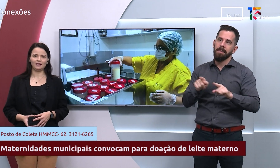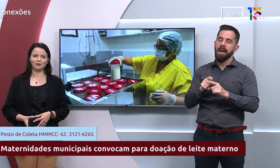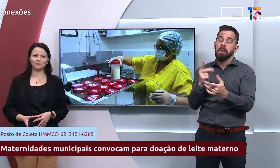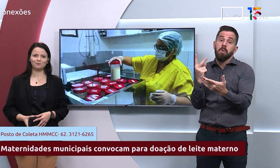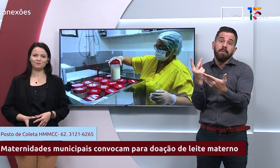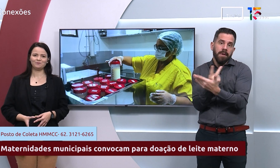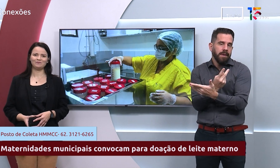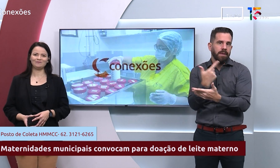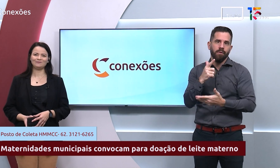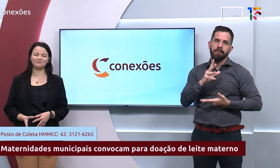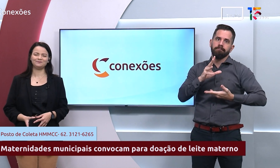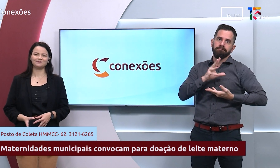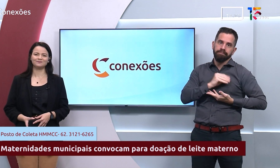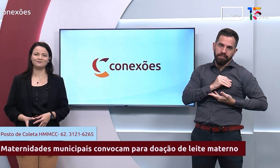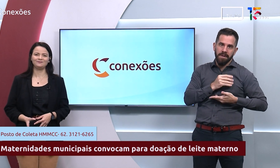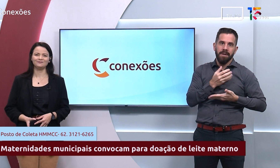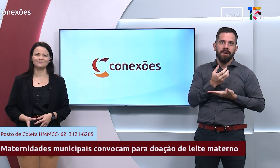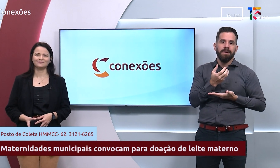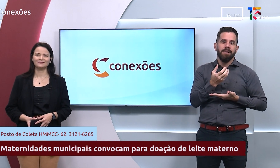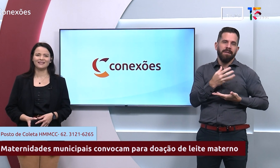aleitamento materno.